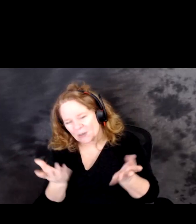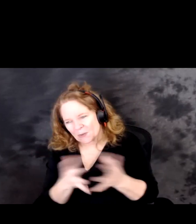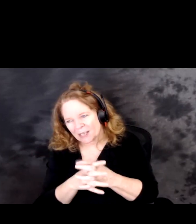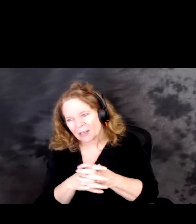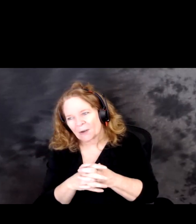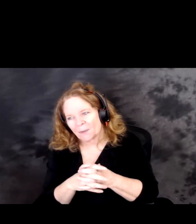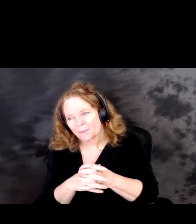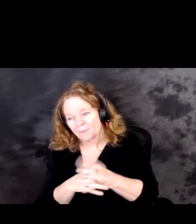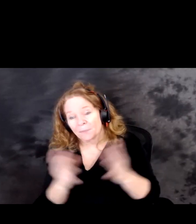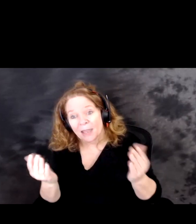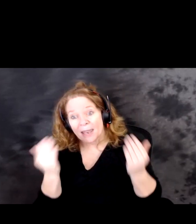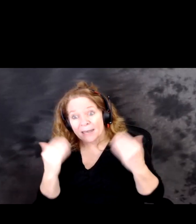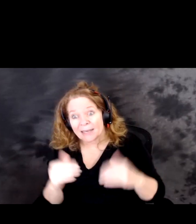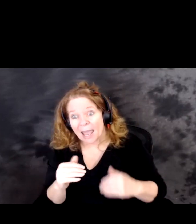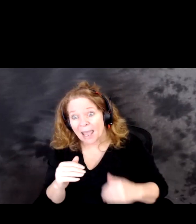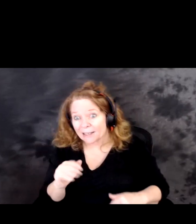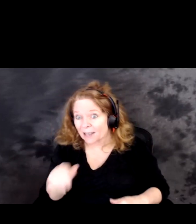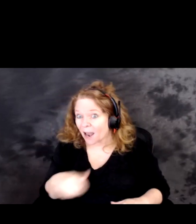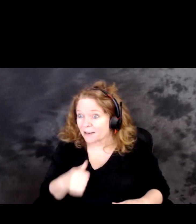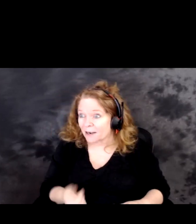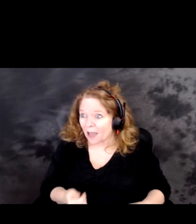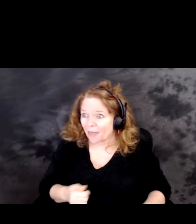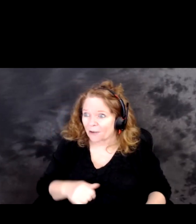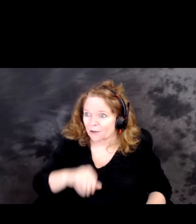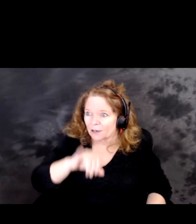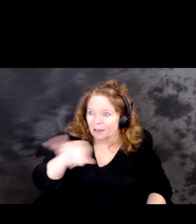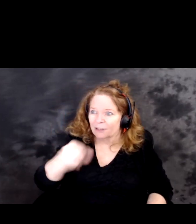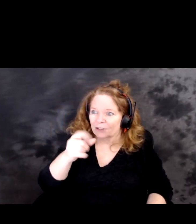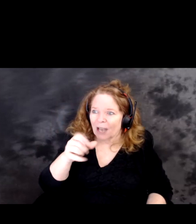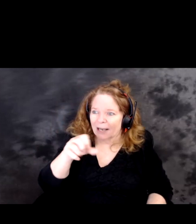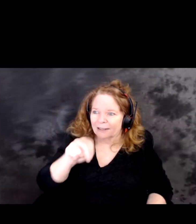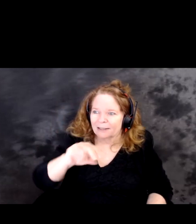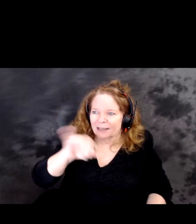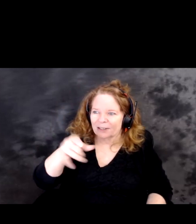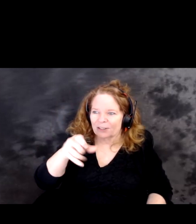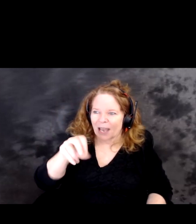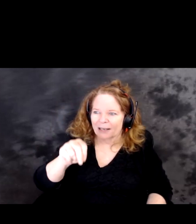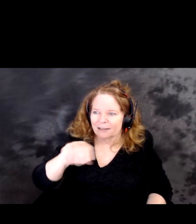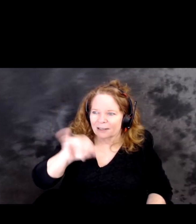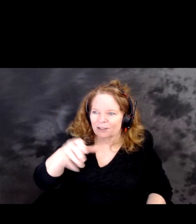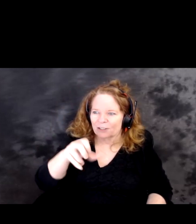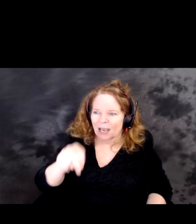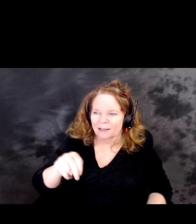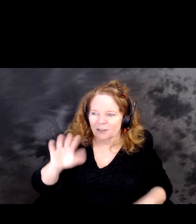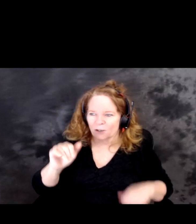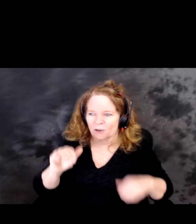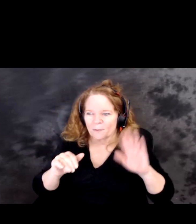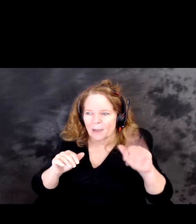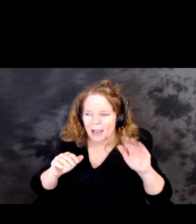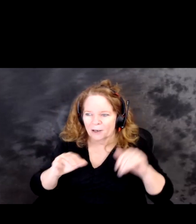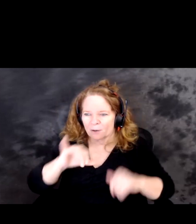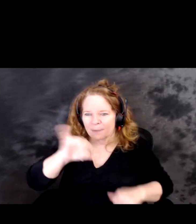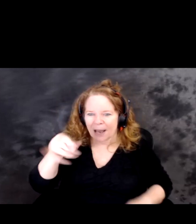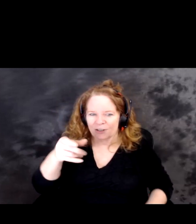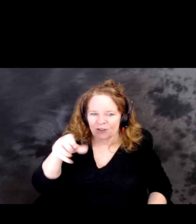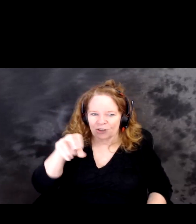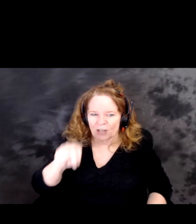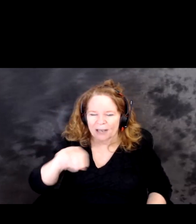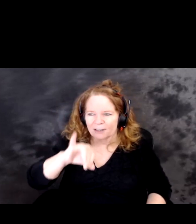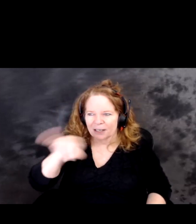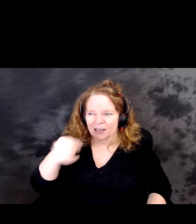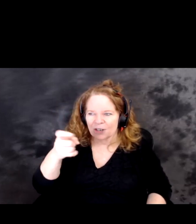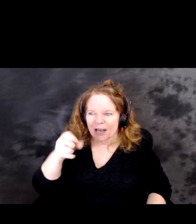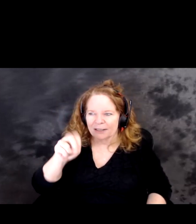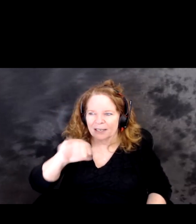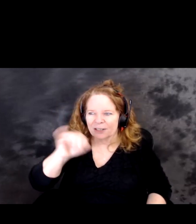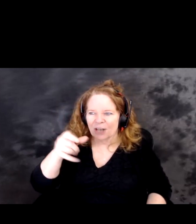Ha sido lindo tenerte aquí. Y luego seguimos con otro Jackson. Hola, Jackson. Hola, Jackson, Jackson.